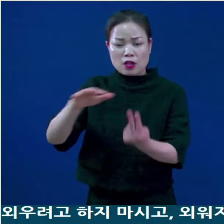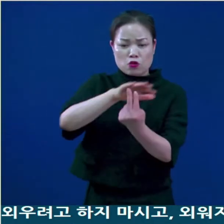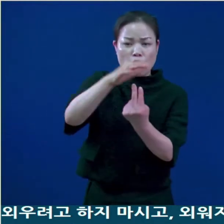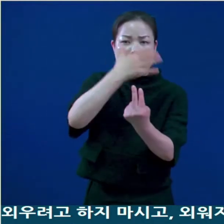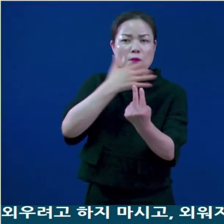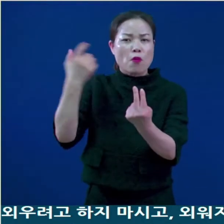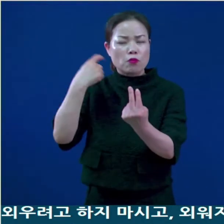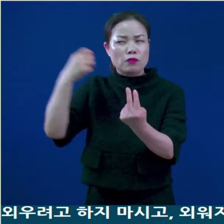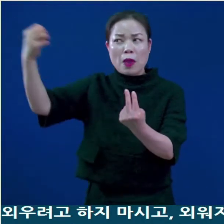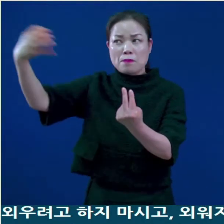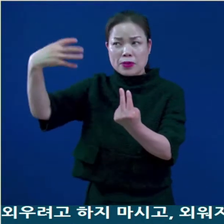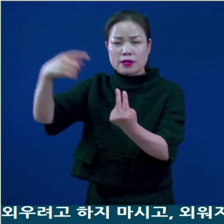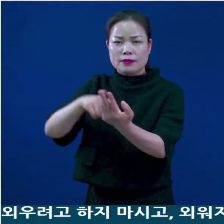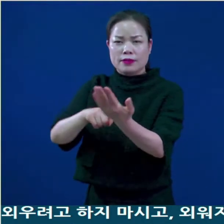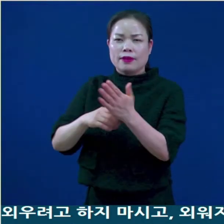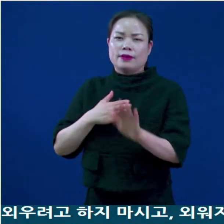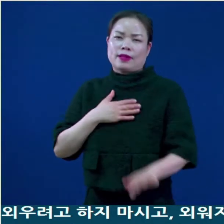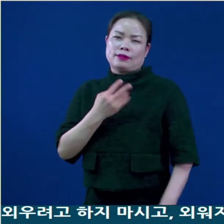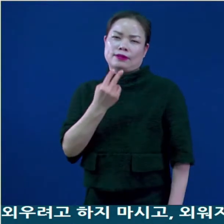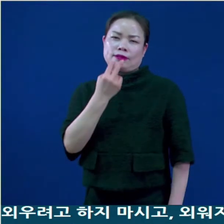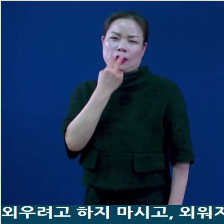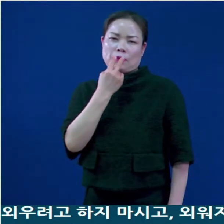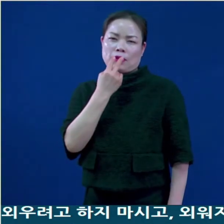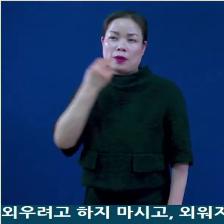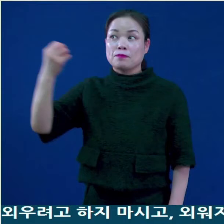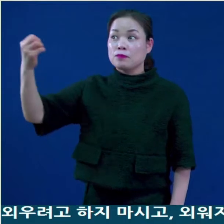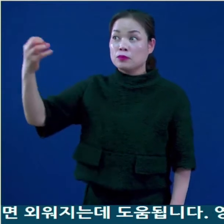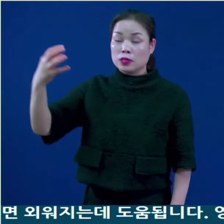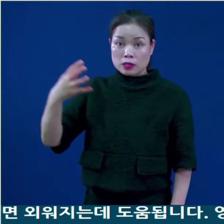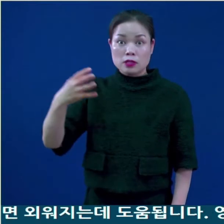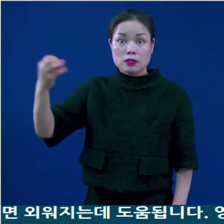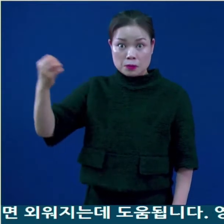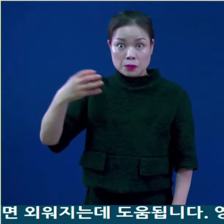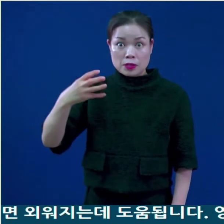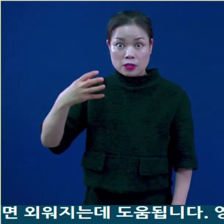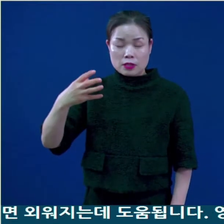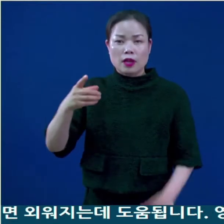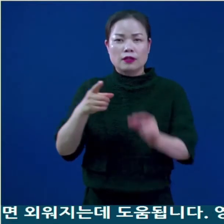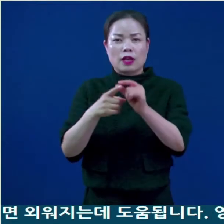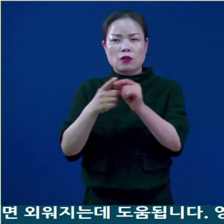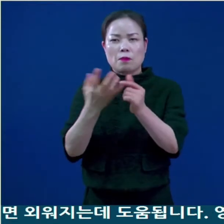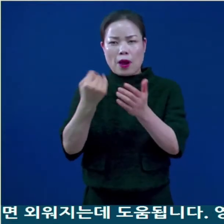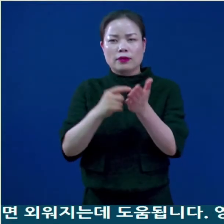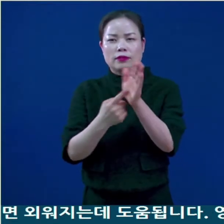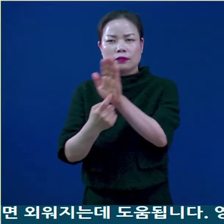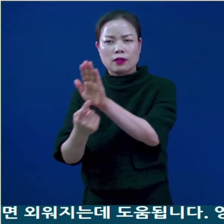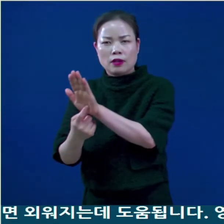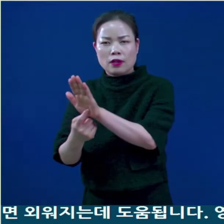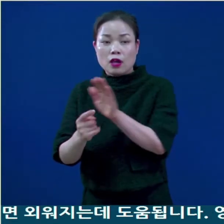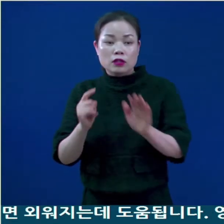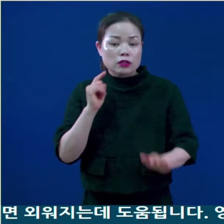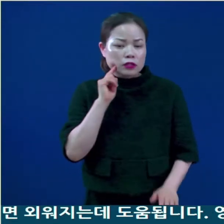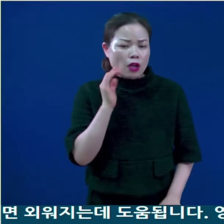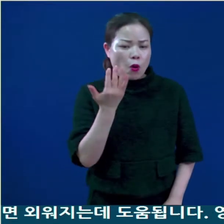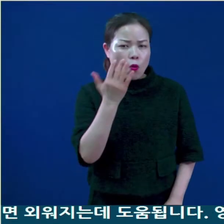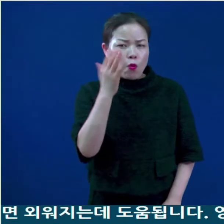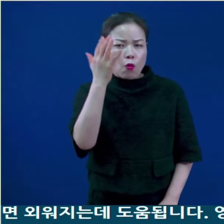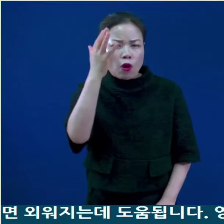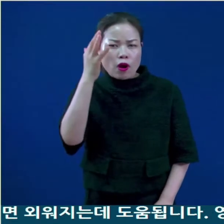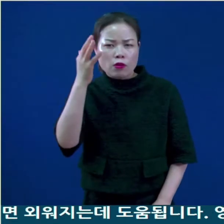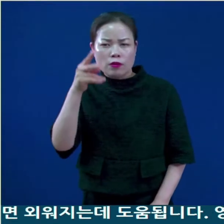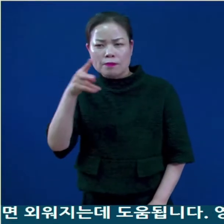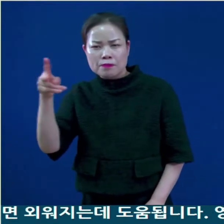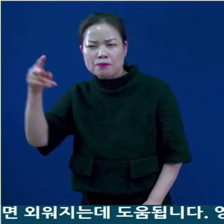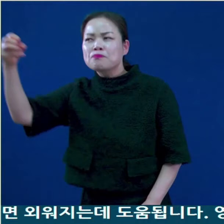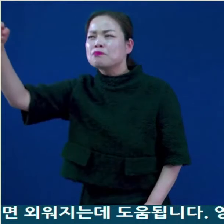많이 나오는데 나는 생명의 빛이다. 빛이란 얘기가 나오니까 영광이 빛이랑 관련이